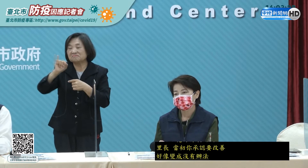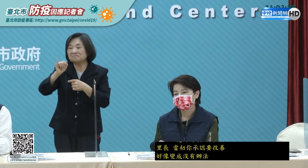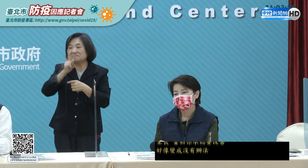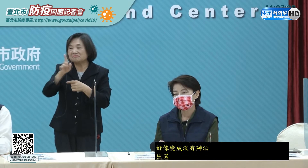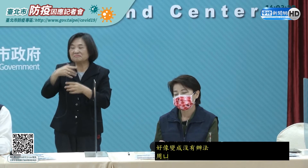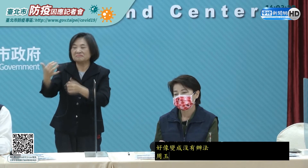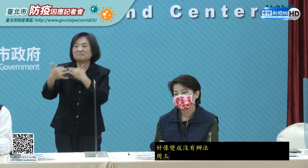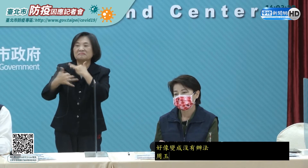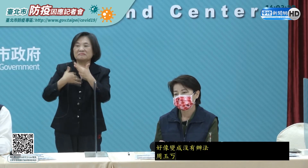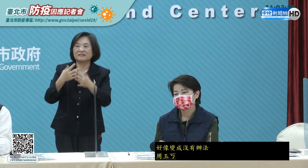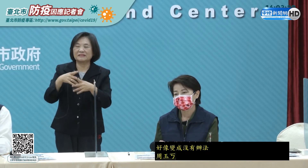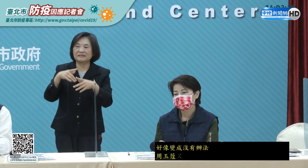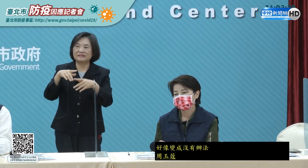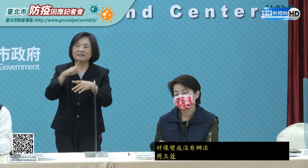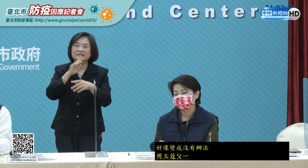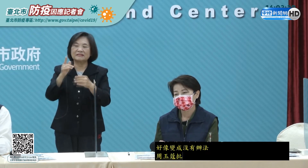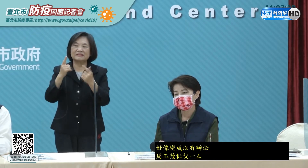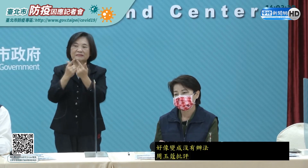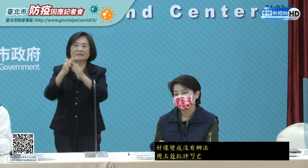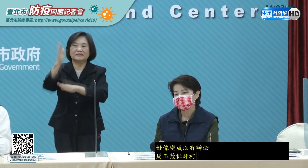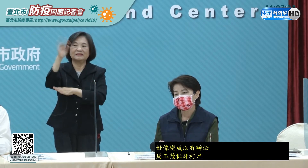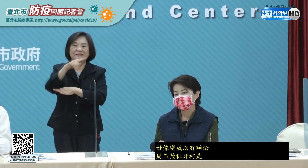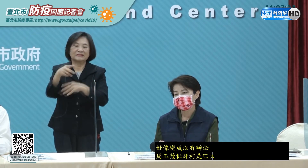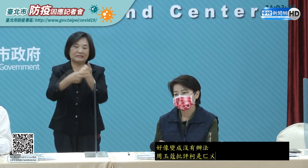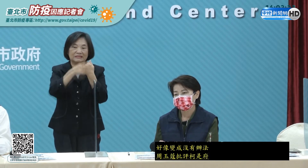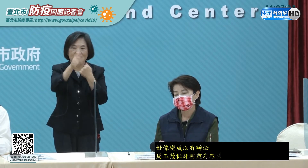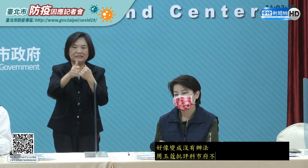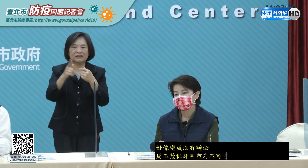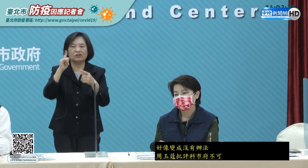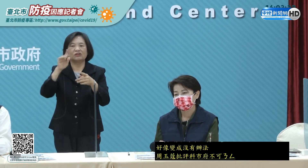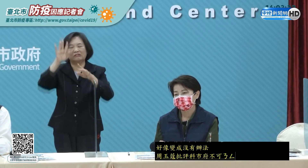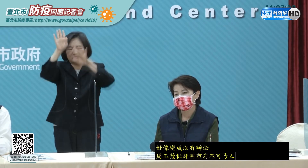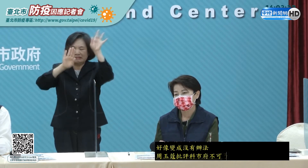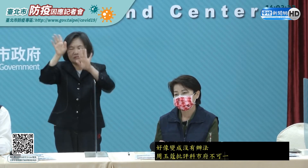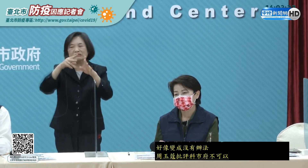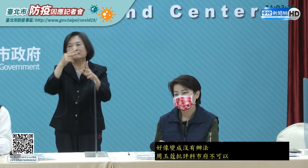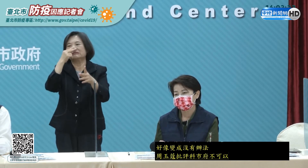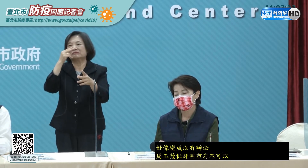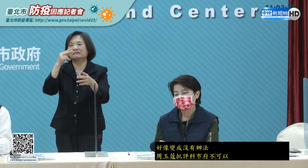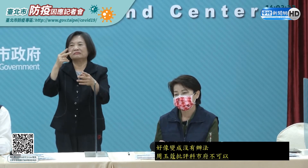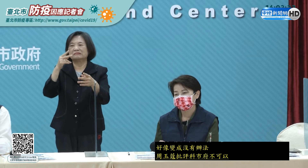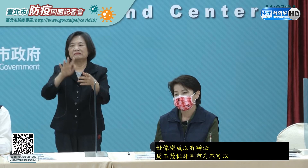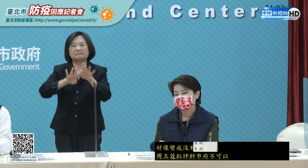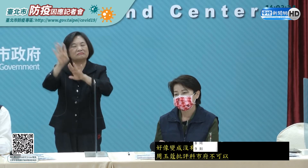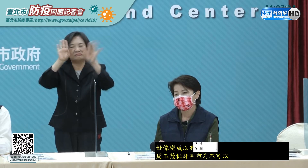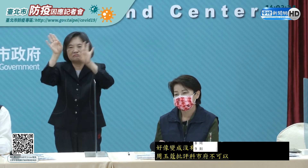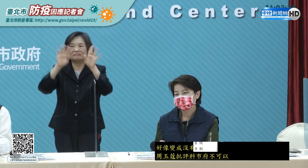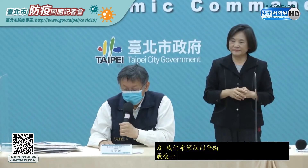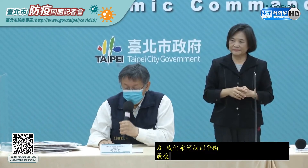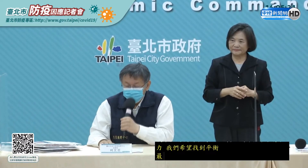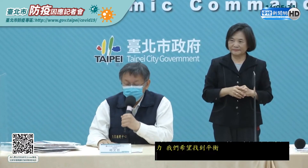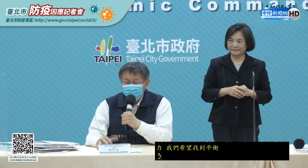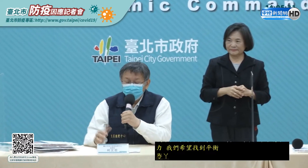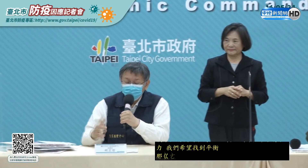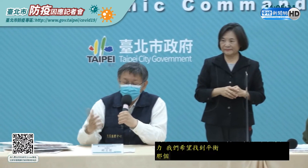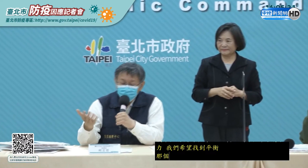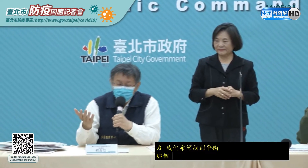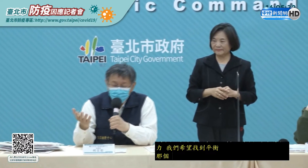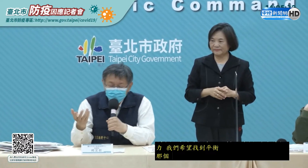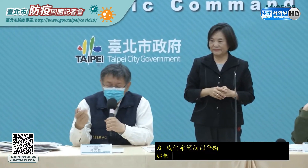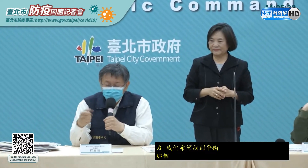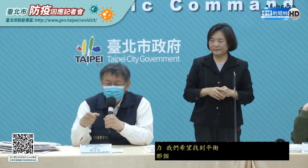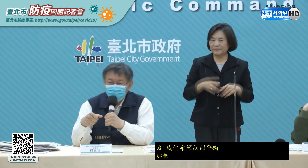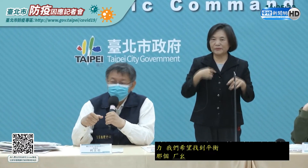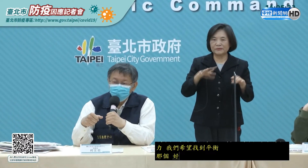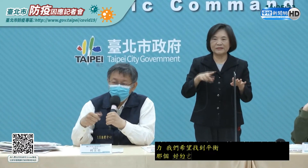不柯市府不应该跟着这些里长来胡闹，他觉得说他是挺阿妹的部分。 要从